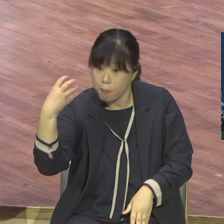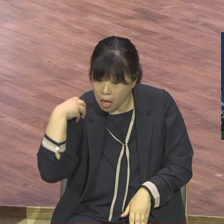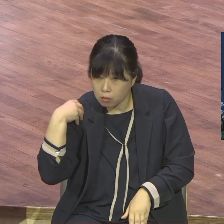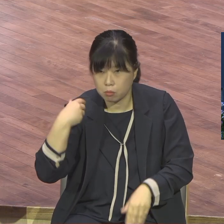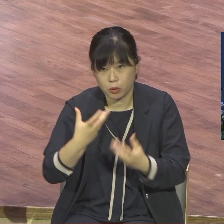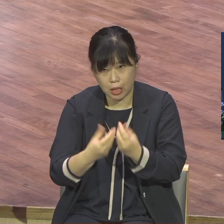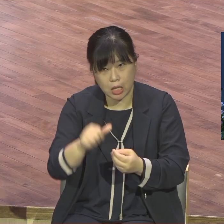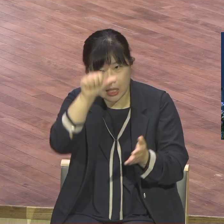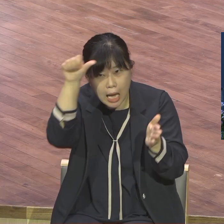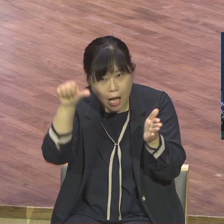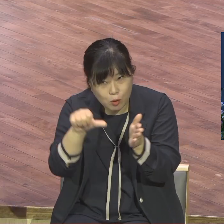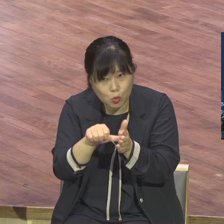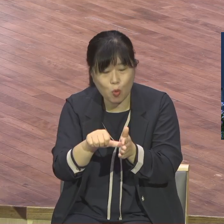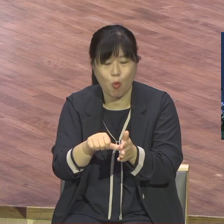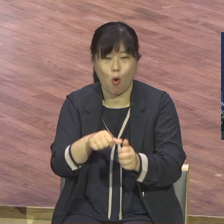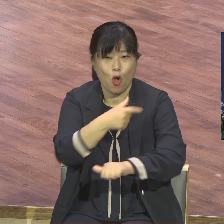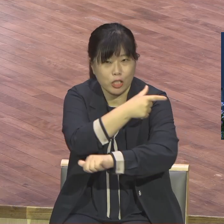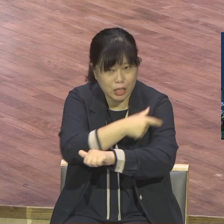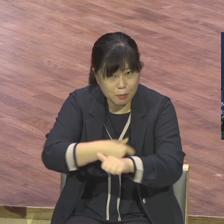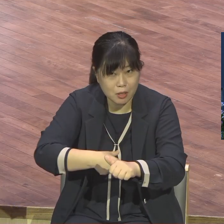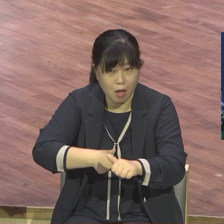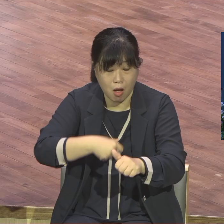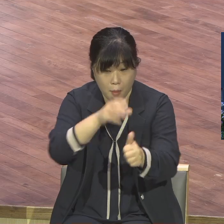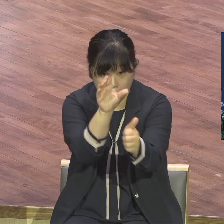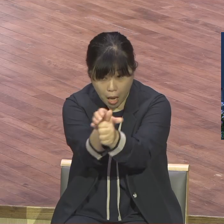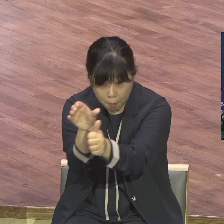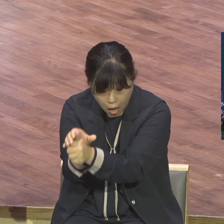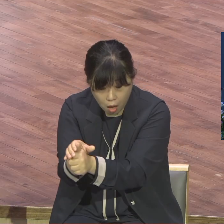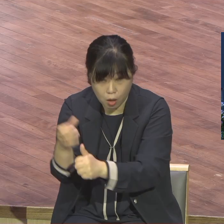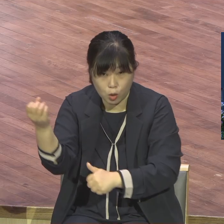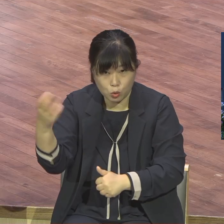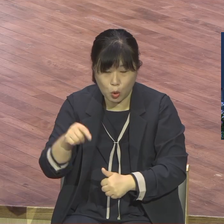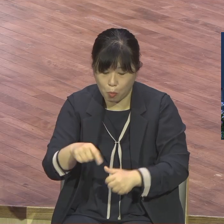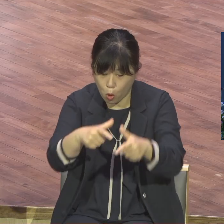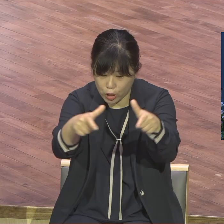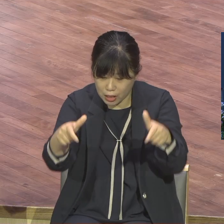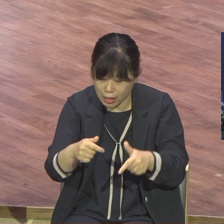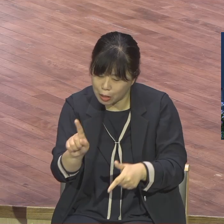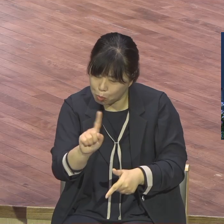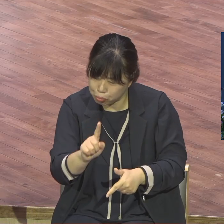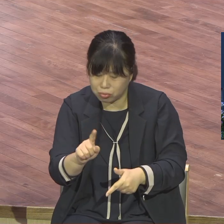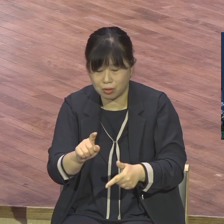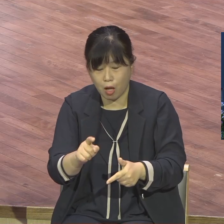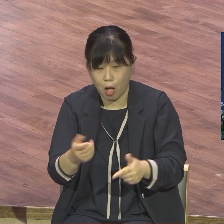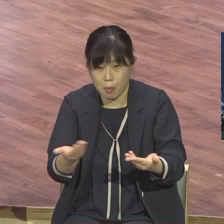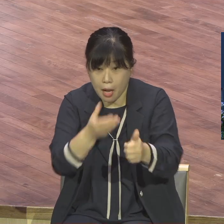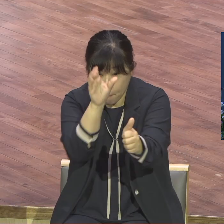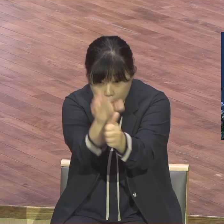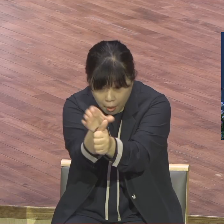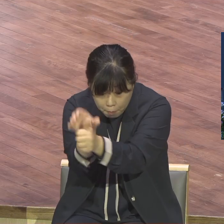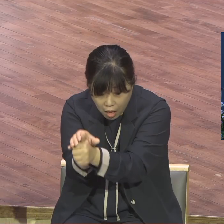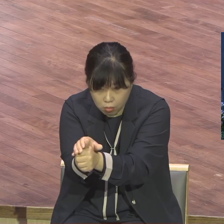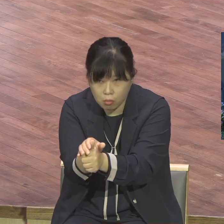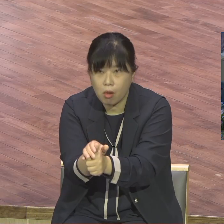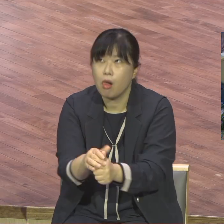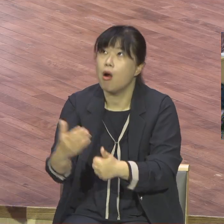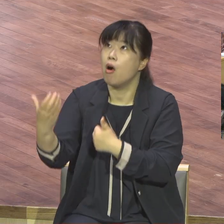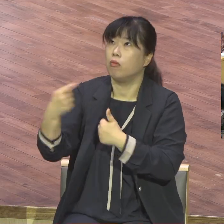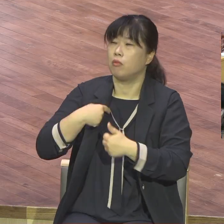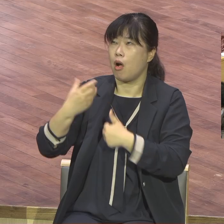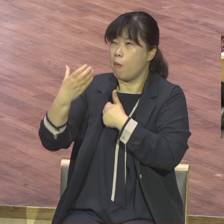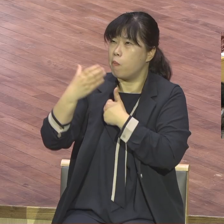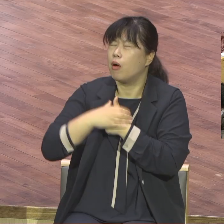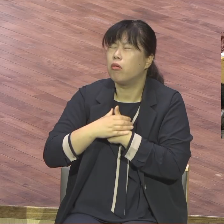장로인지 권사인지 내가 중직자인지 내가 회장인지 부장인지 이거 자기에게 하나님이 교회를 통해 맡겨준